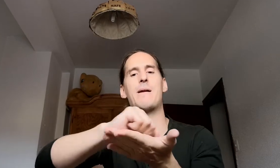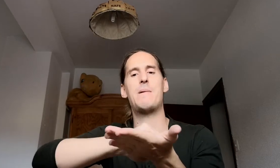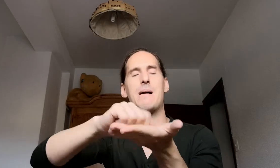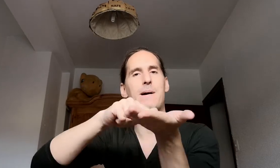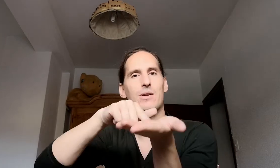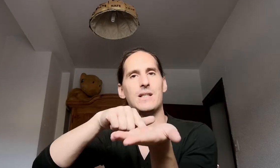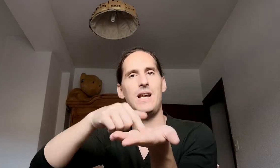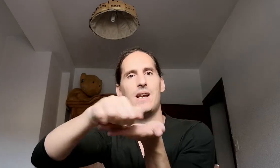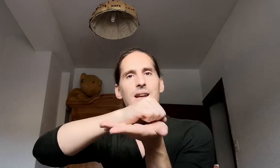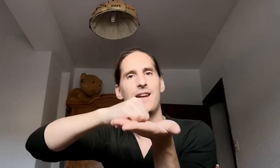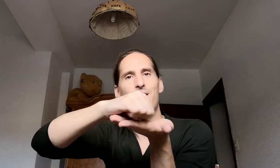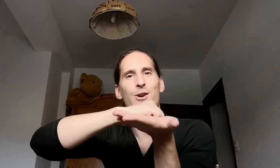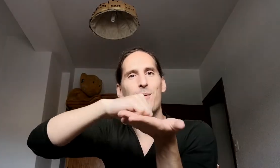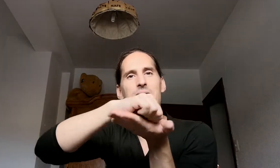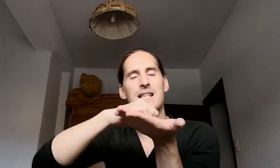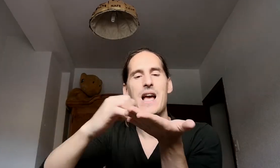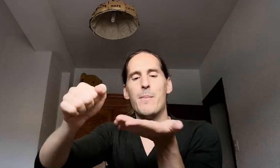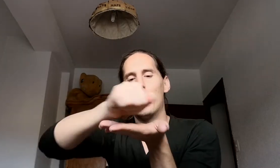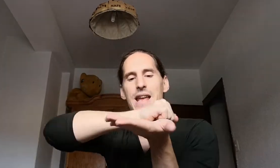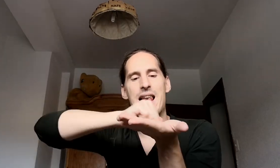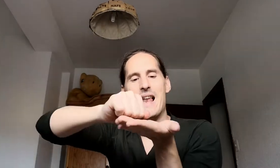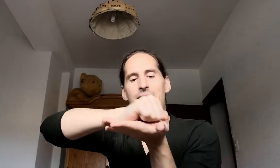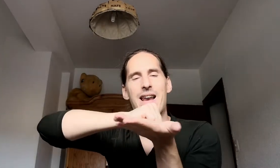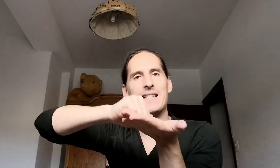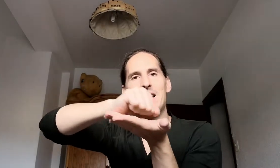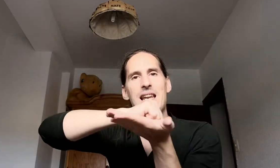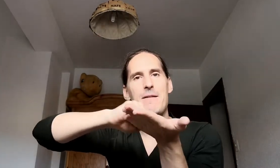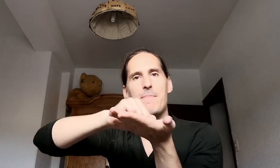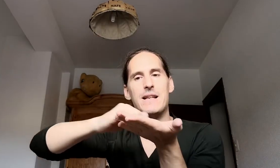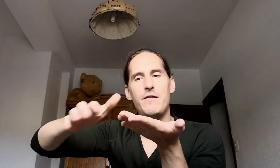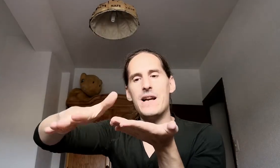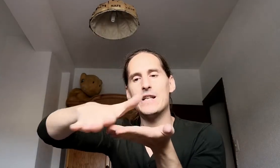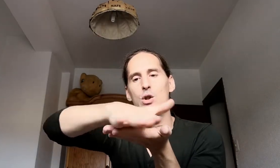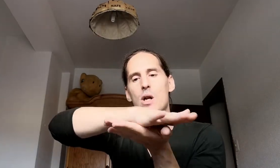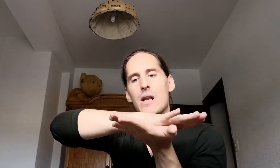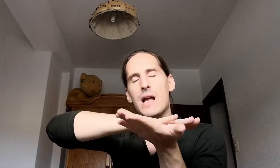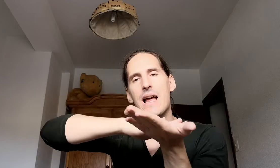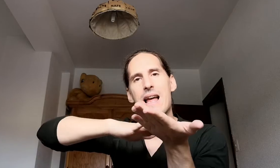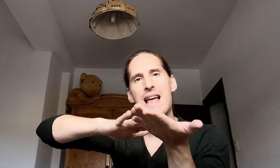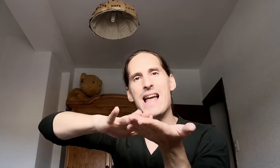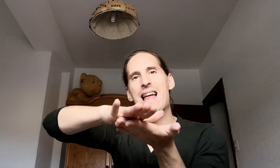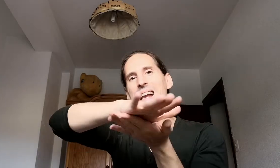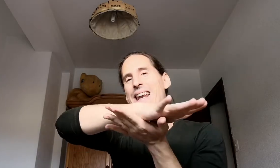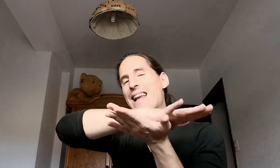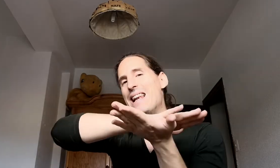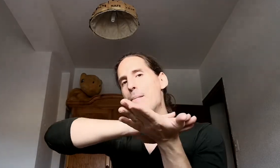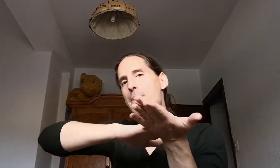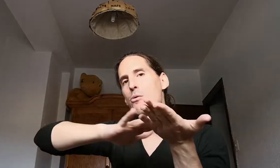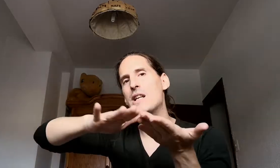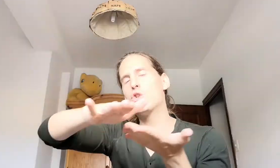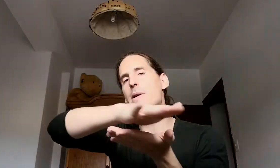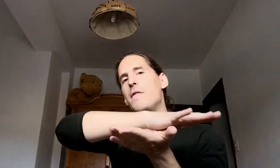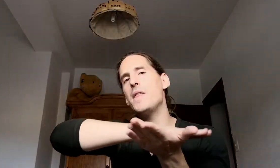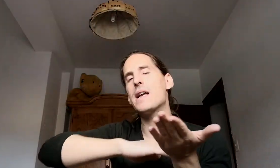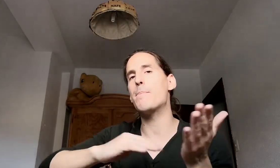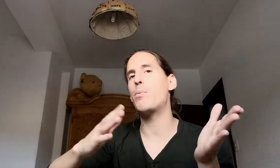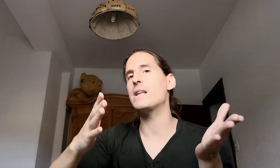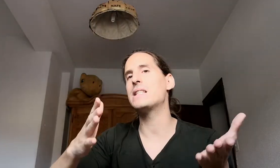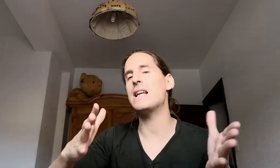lavarme las manos así. ¿Lo veis? Porque lavar así, limpiar, significa que estoy limpiando una superficie que puede ser,